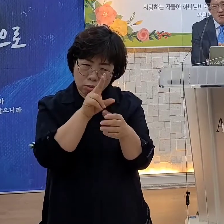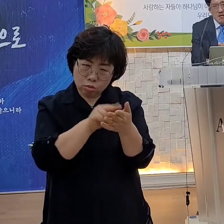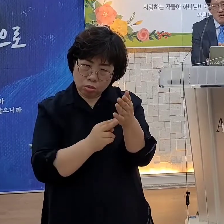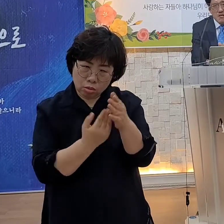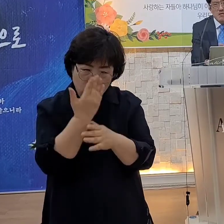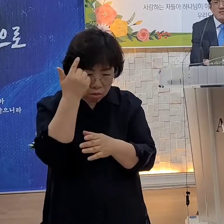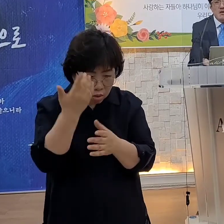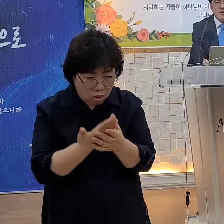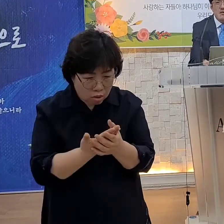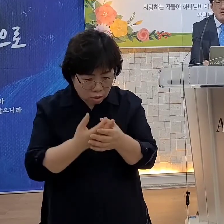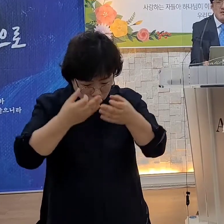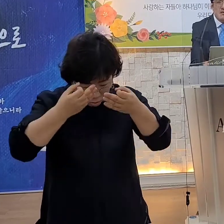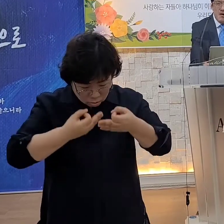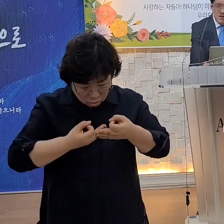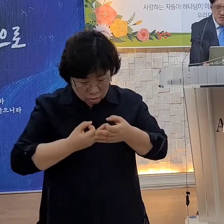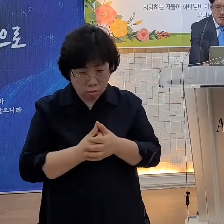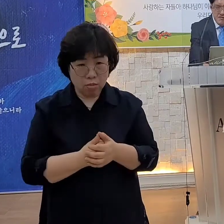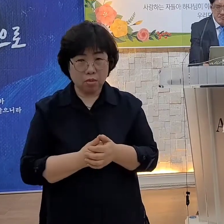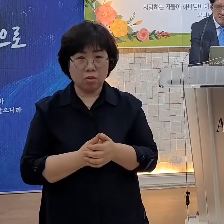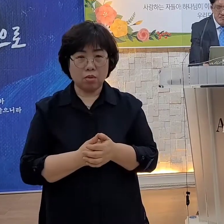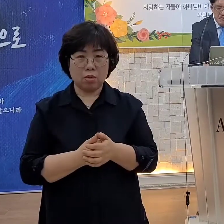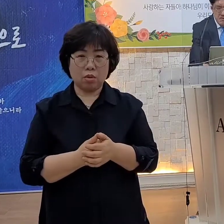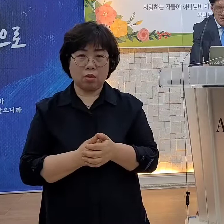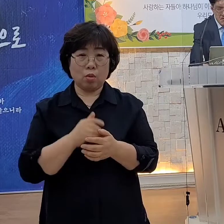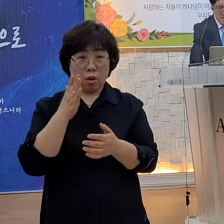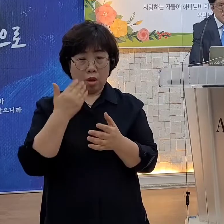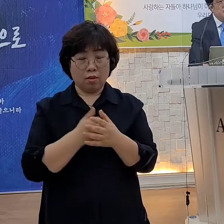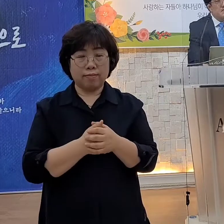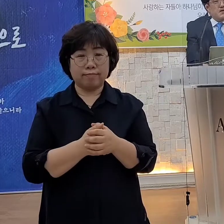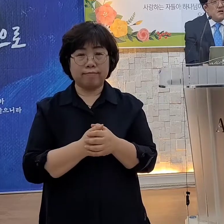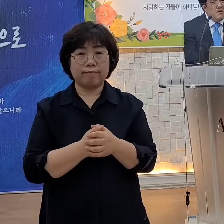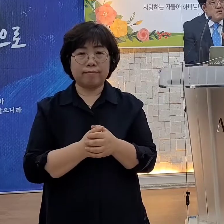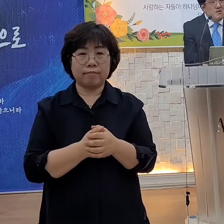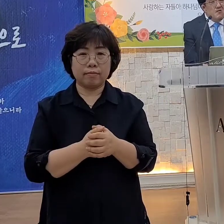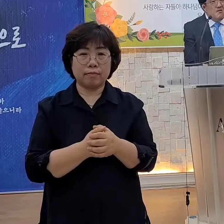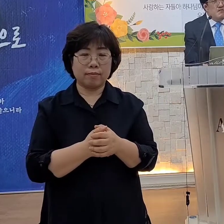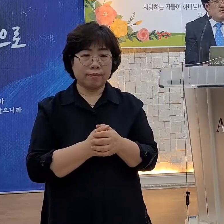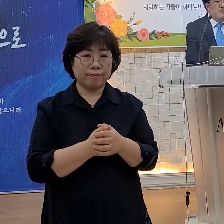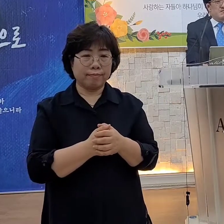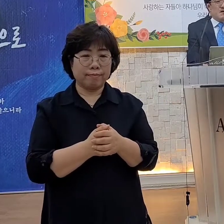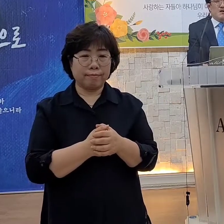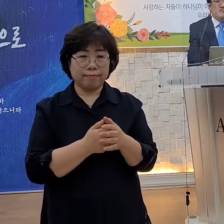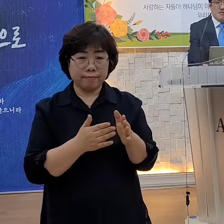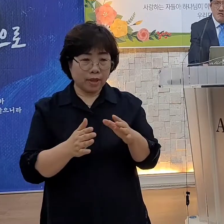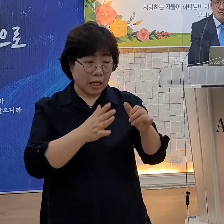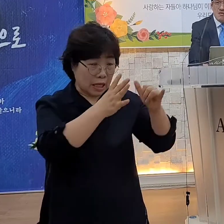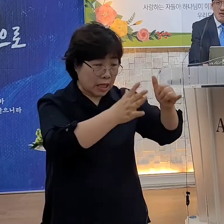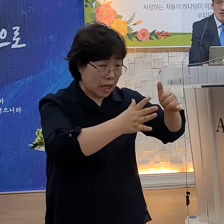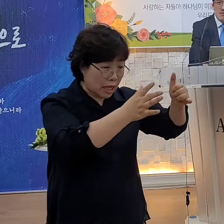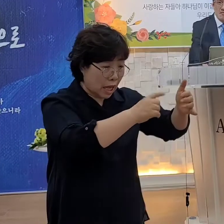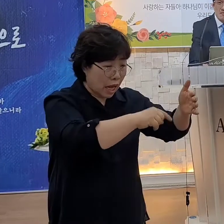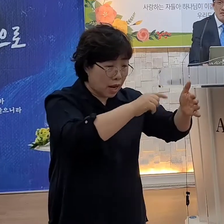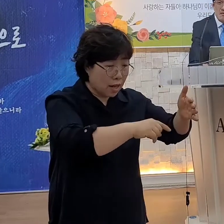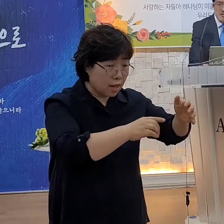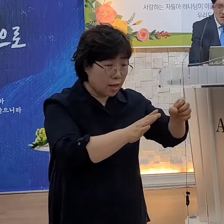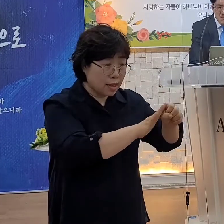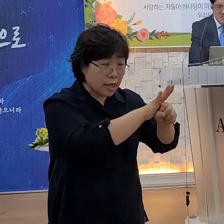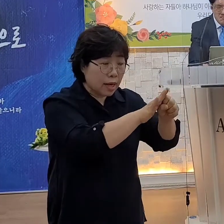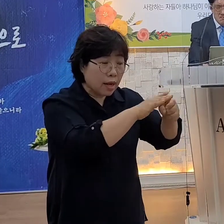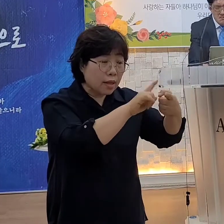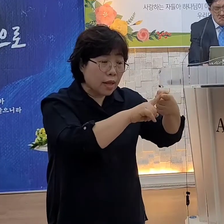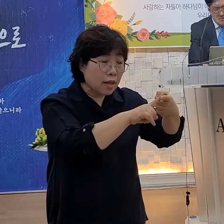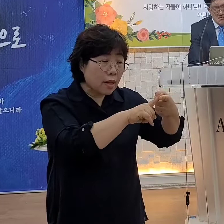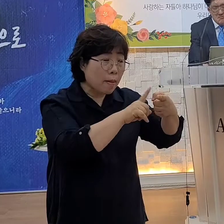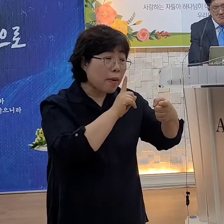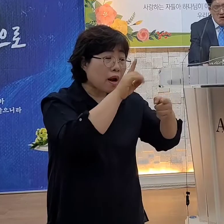생겼나? 이렇게 가는 거예요. 여러분 이 세상에서 사랑을 뭐라고 정의하냐면